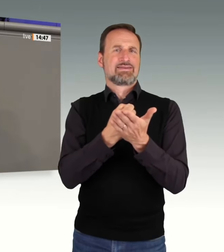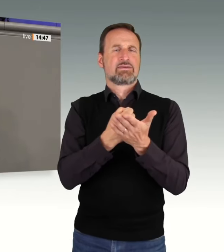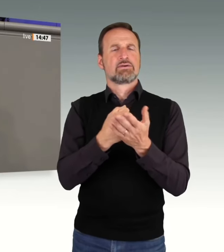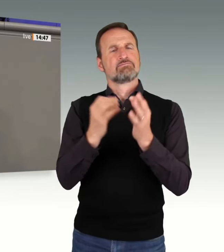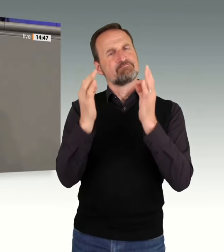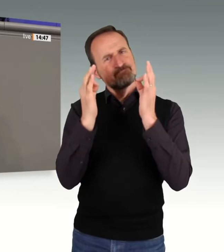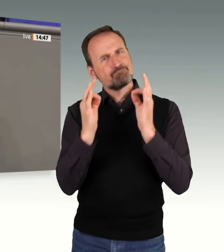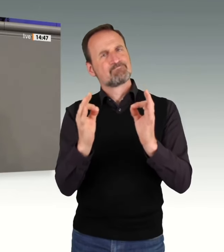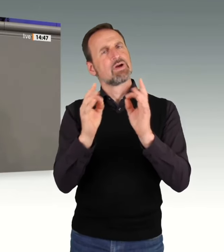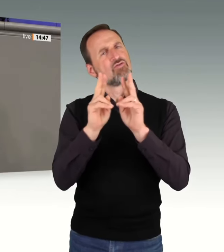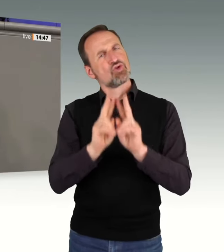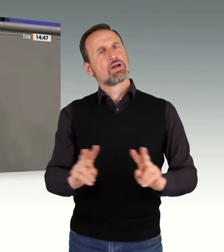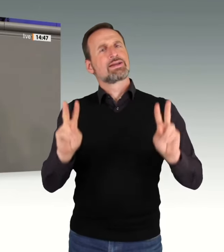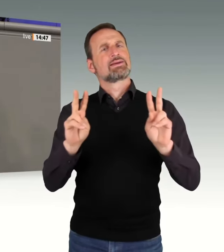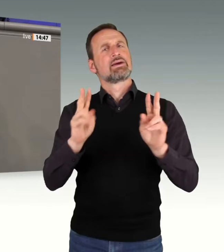gesiegt?